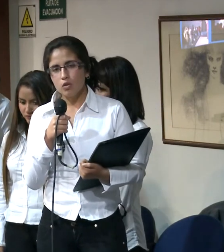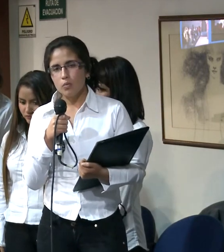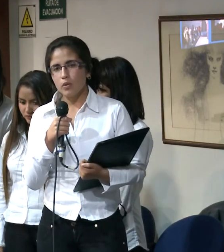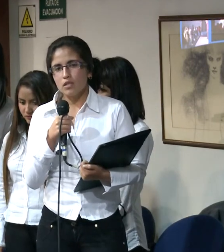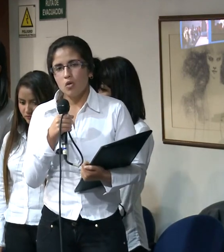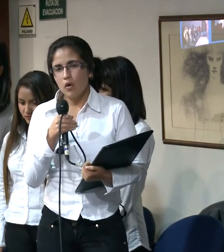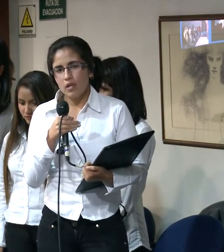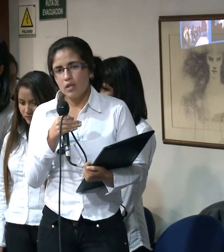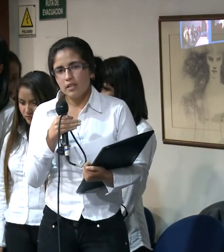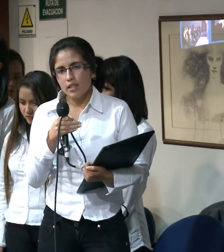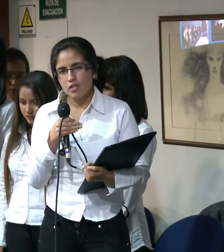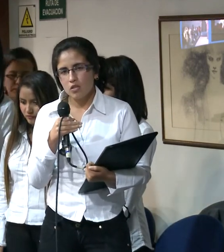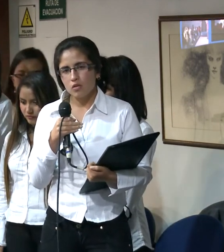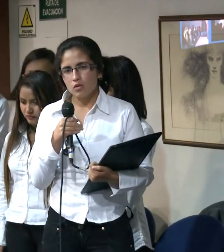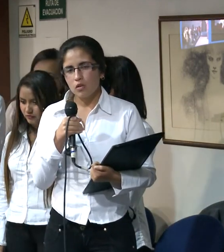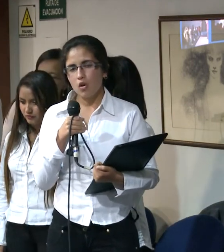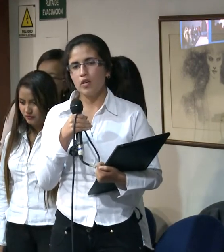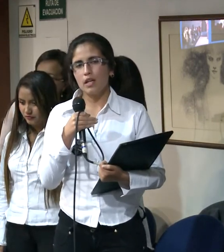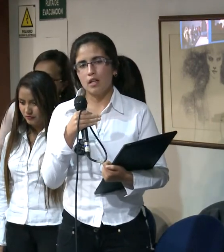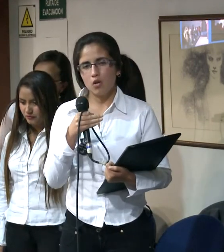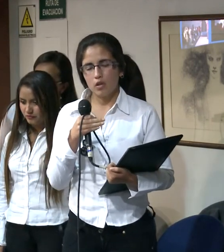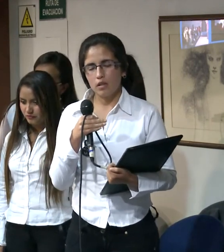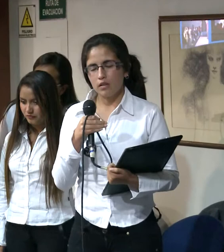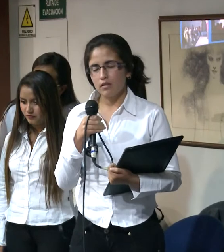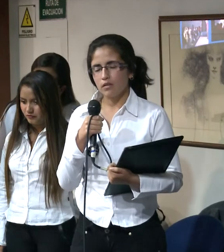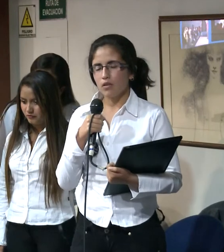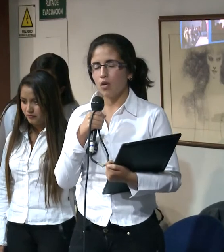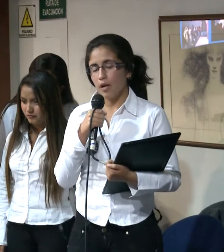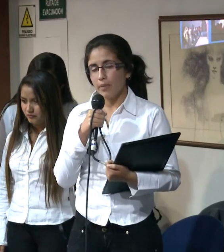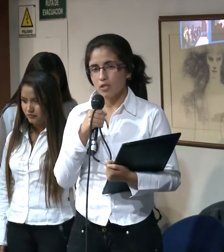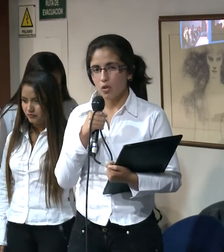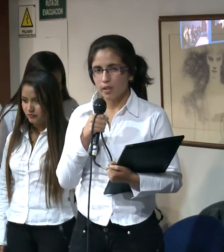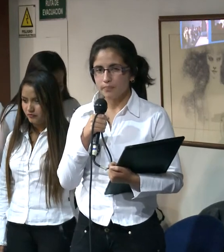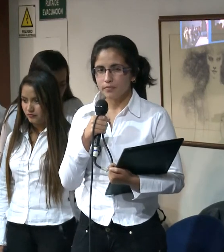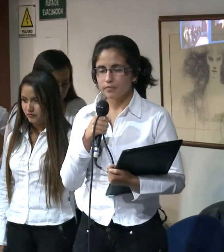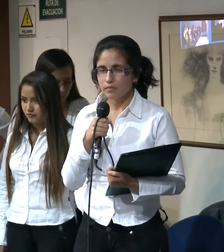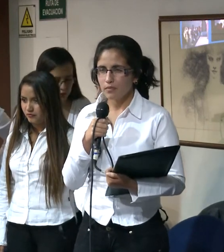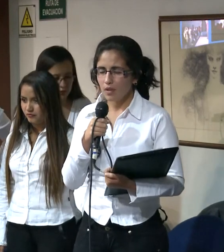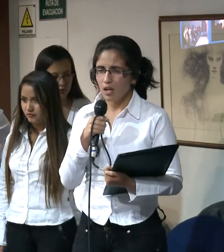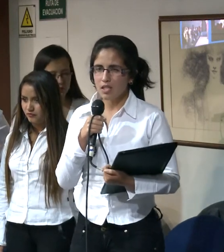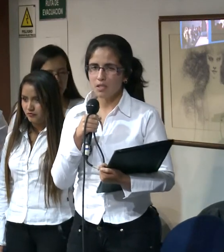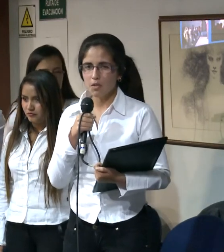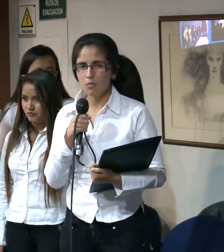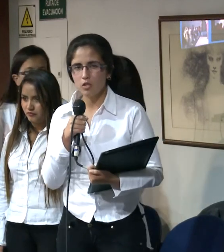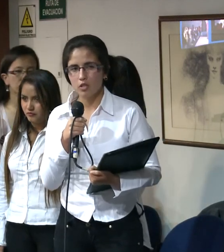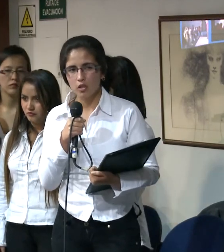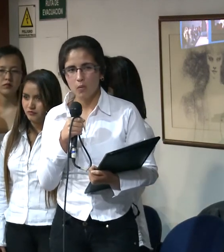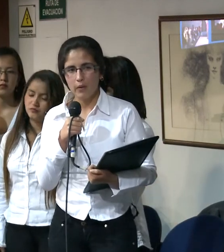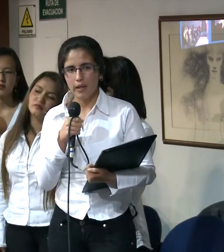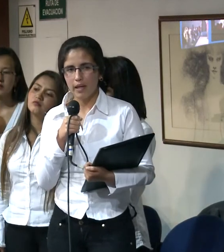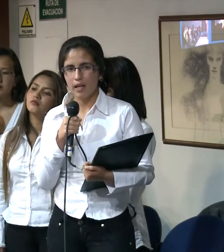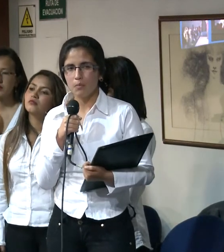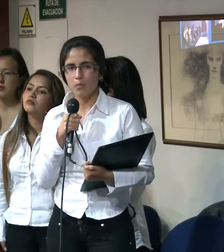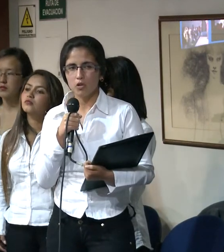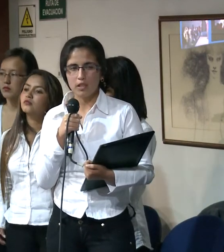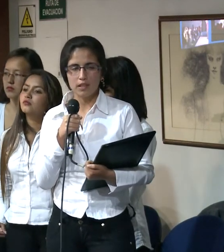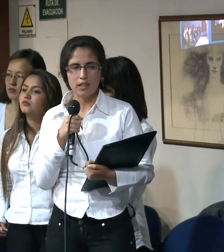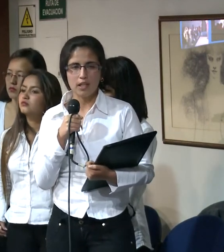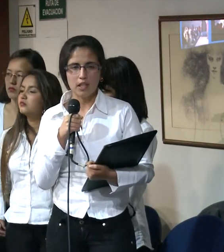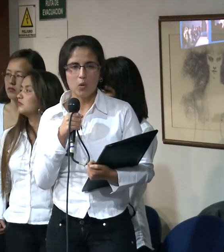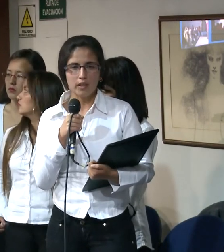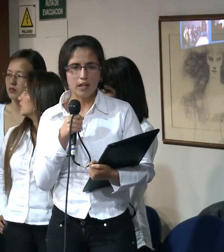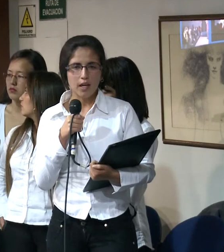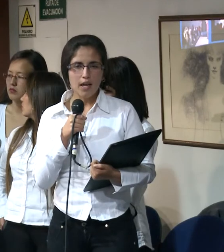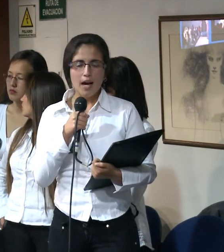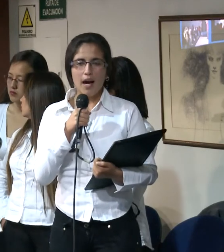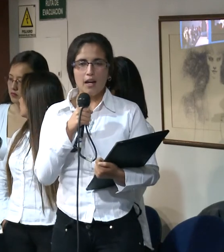en la actitud, pues no va a haber una interacción con la persona. Asimismo, ellos retomaban que era importante